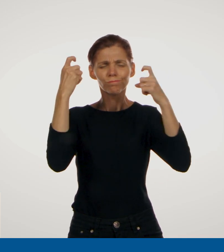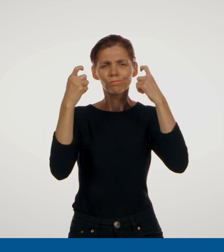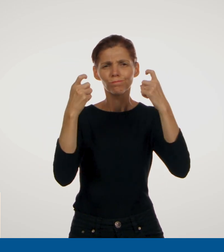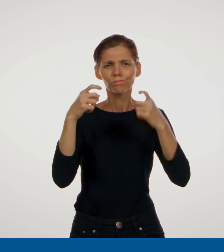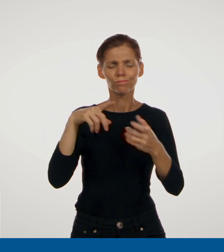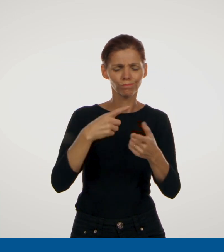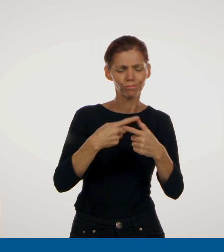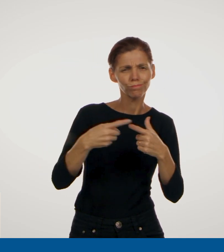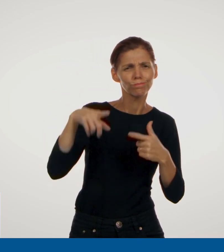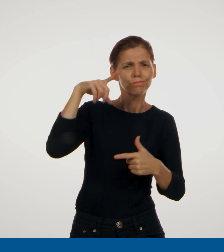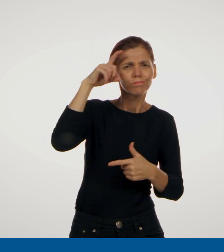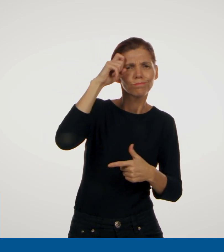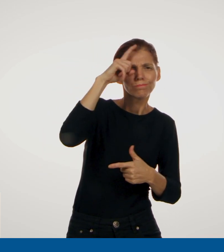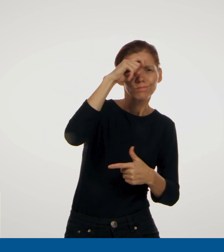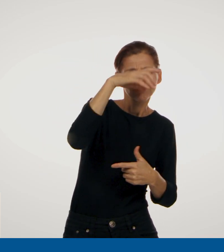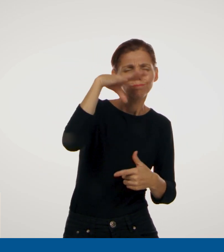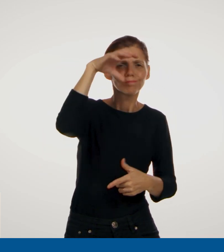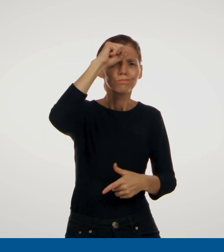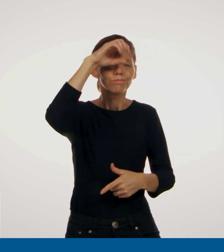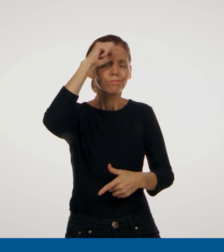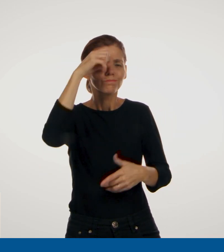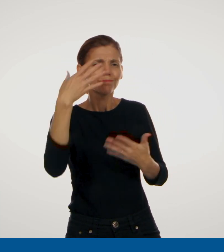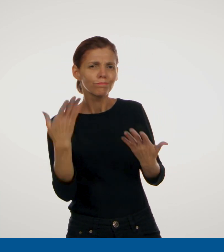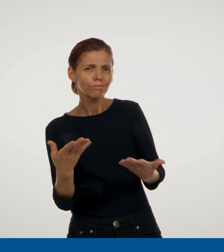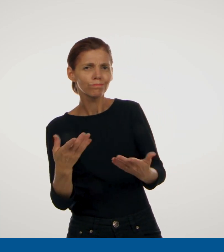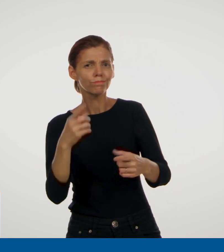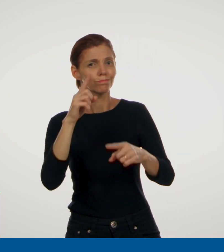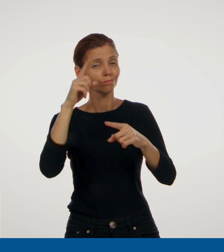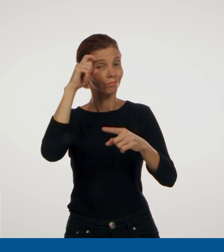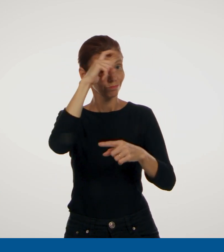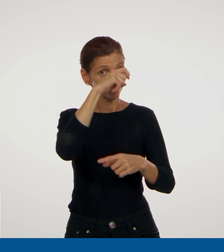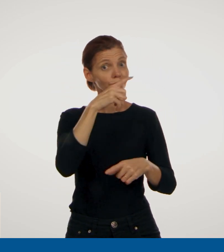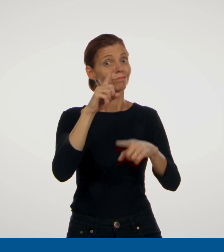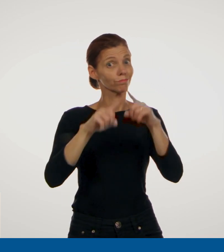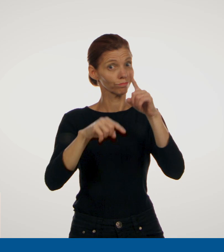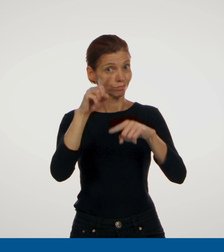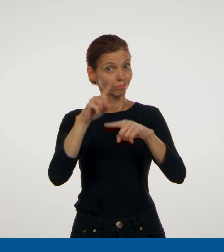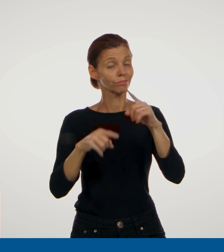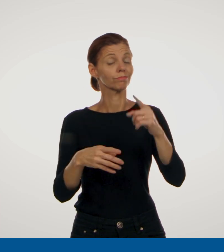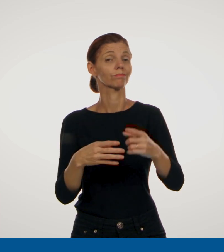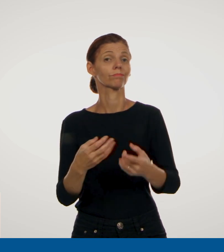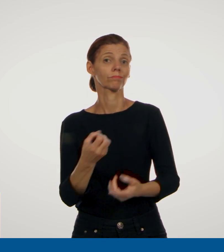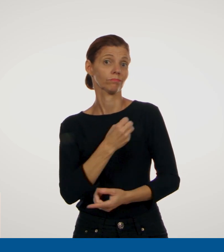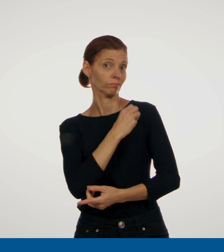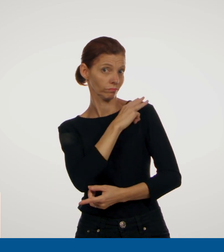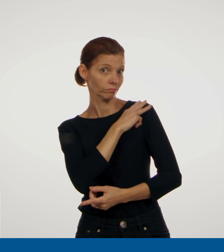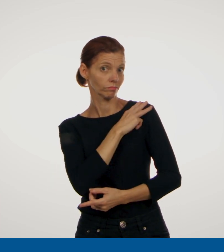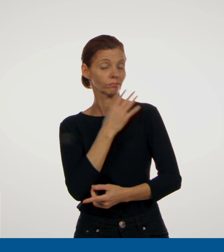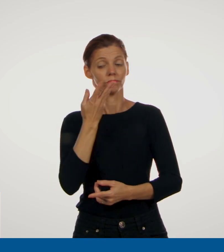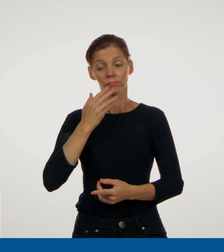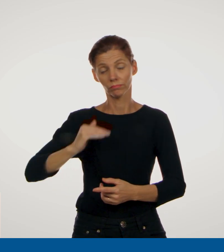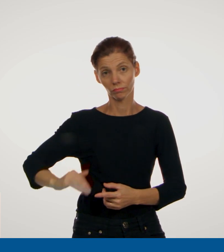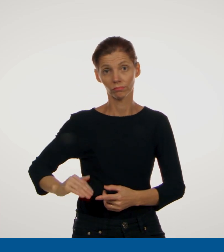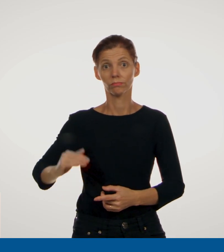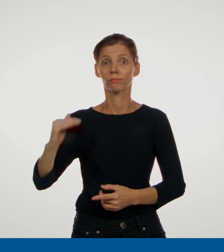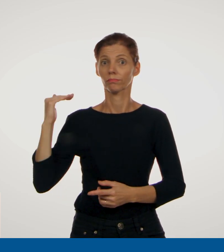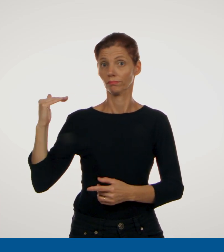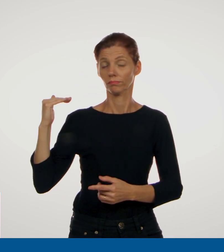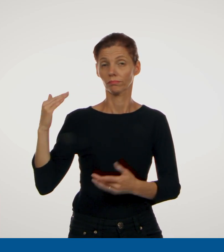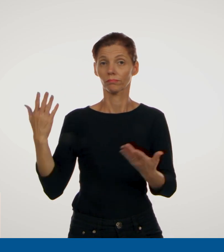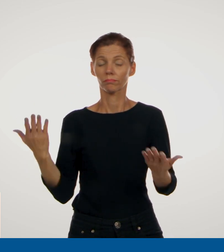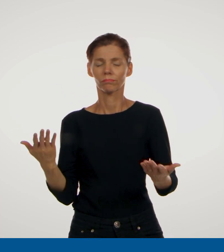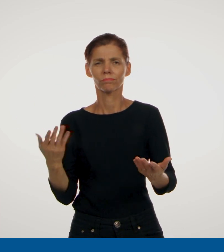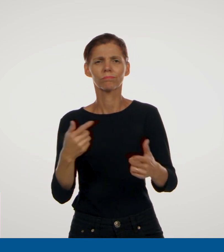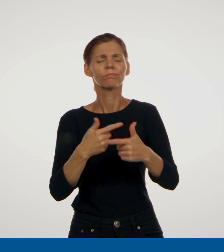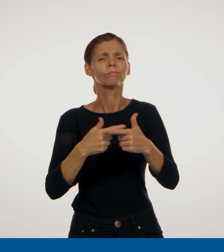com distúrbios de aprendizagem que dificultam o domínio das matérias escolares de uma criança ou adolescente, por exemplo, implica em